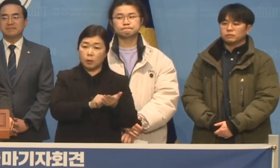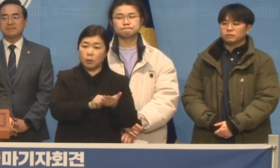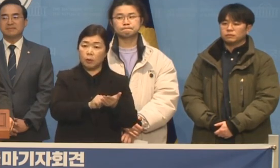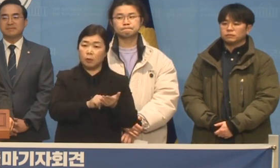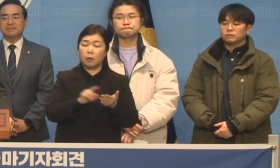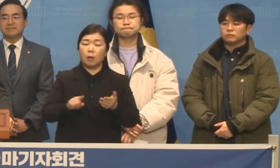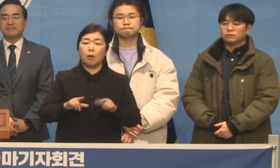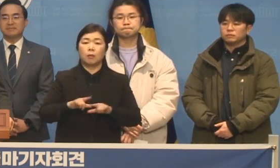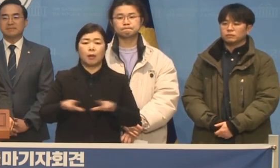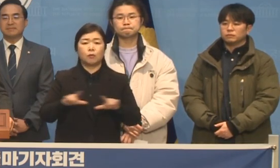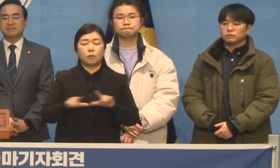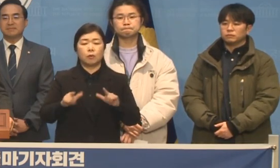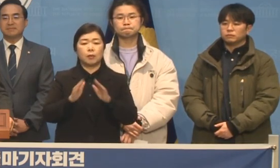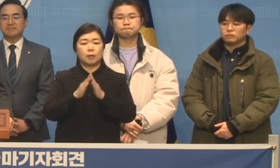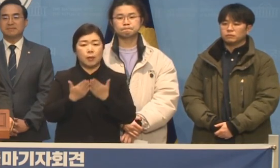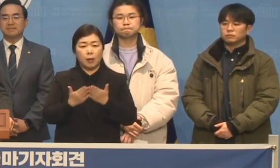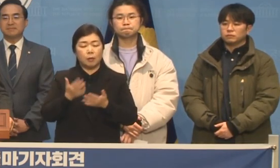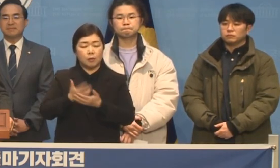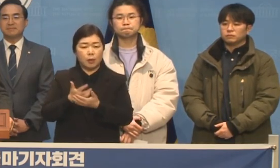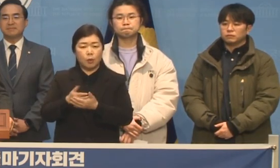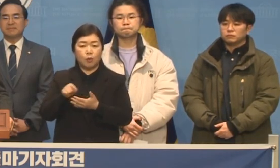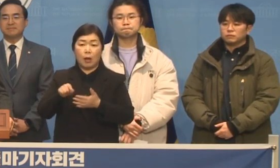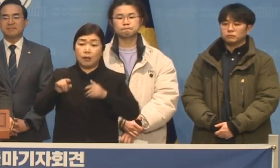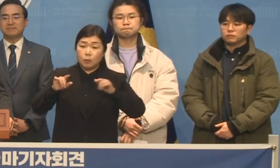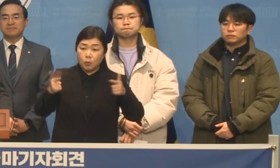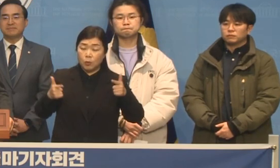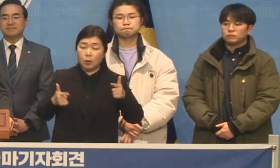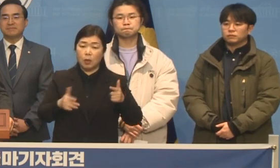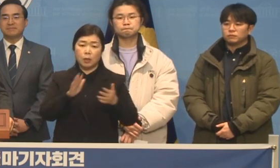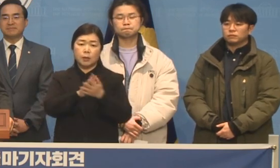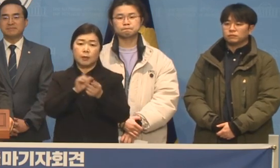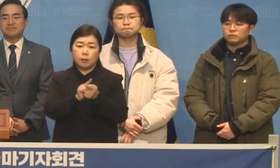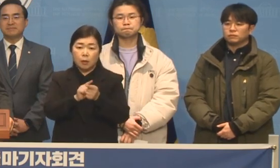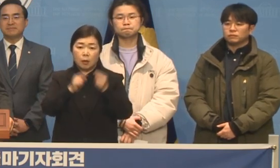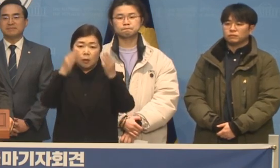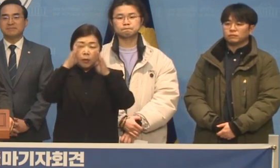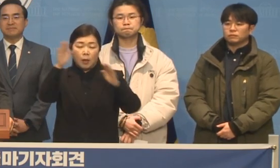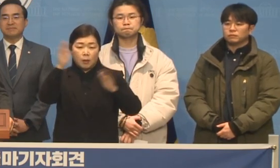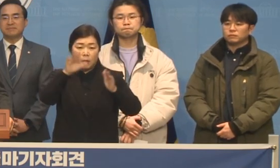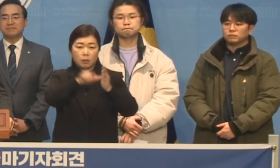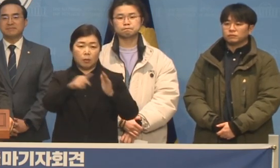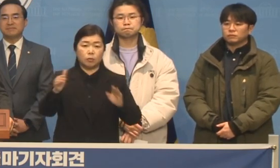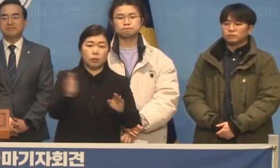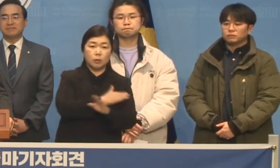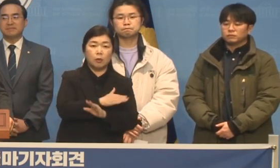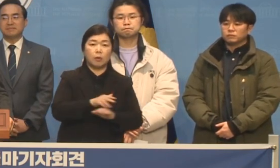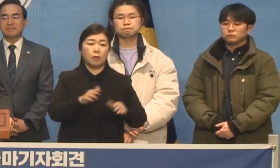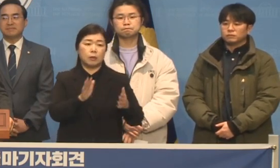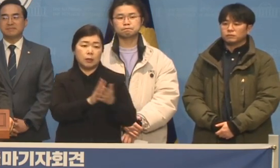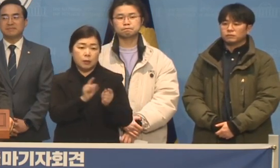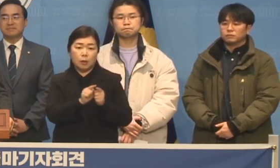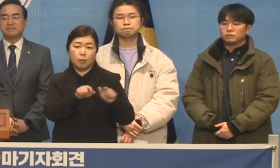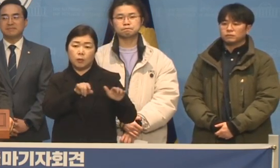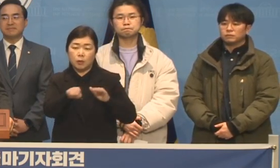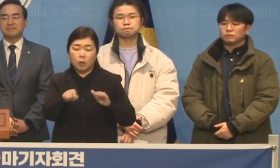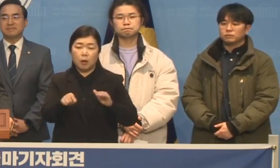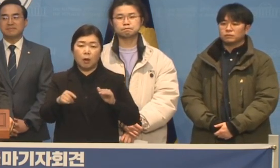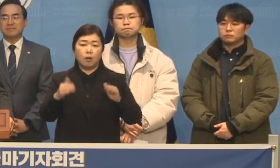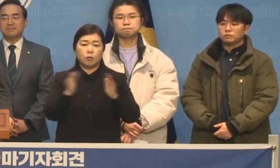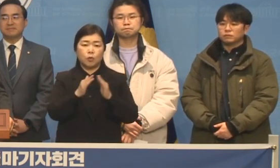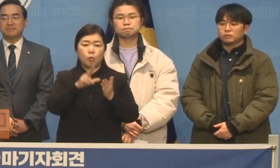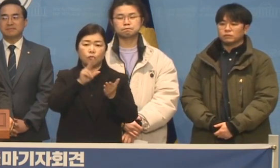단순히 책으로 자료를 접하는 것이 아니라 대학생 시절부터 직접 현장에서 주거 문제로 인해서 고통받고